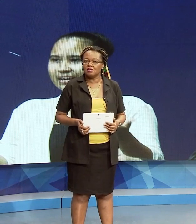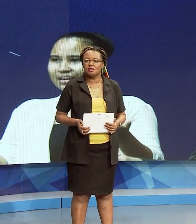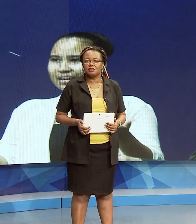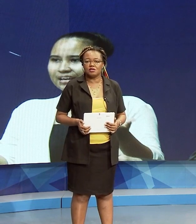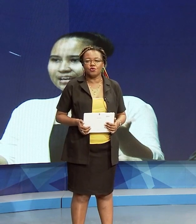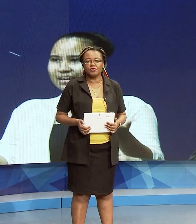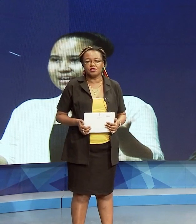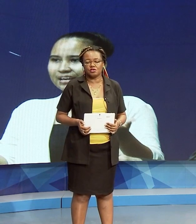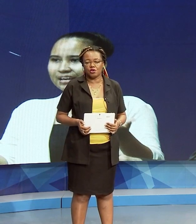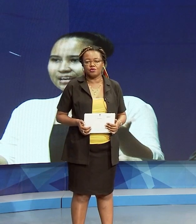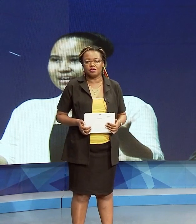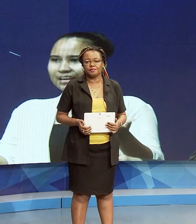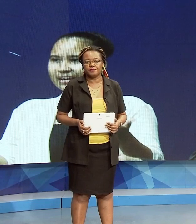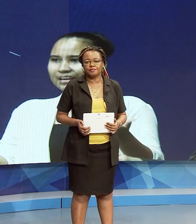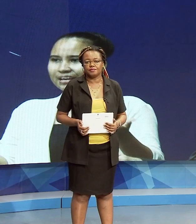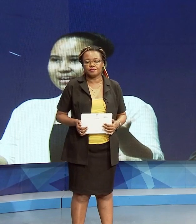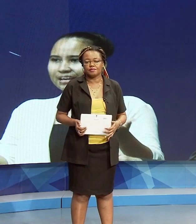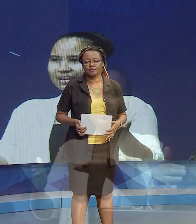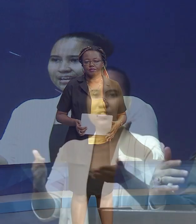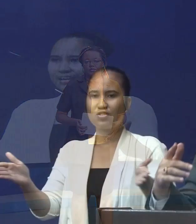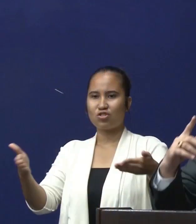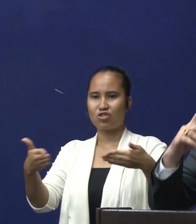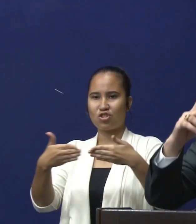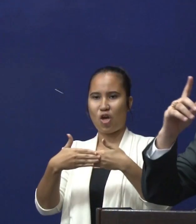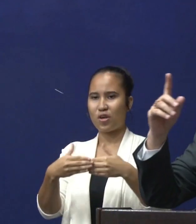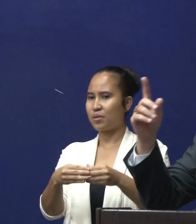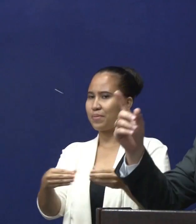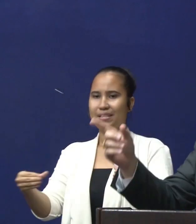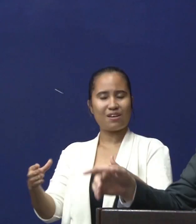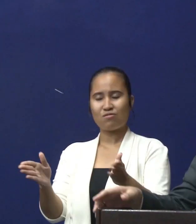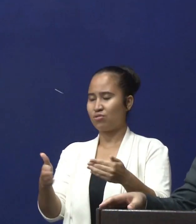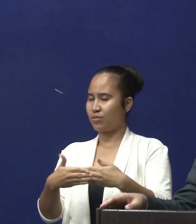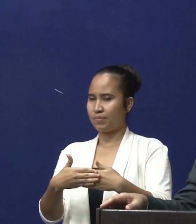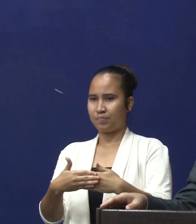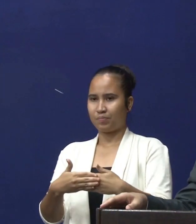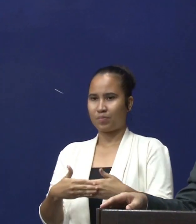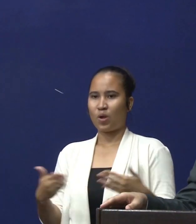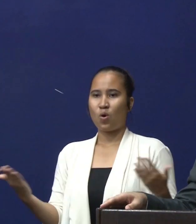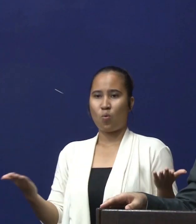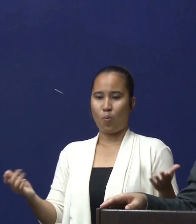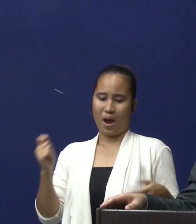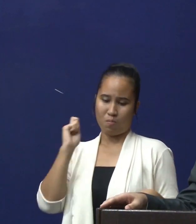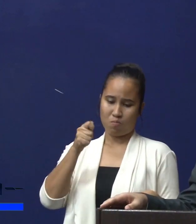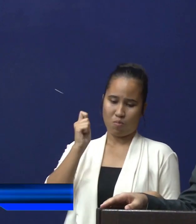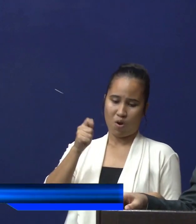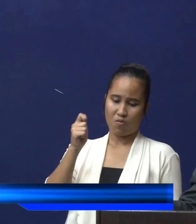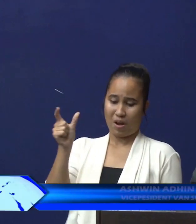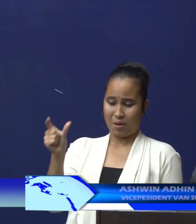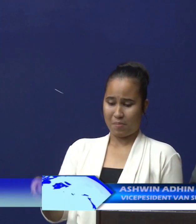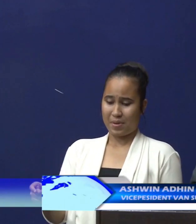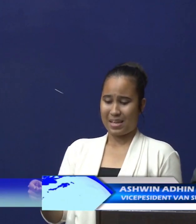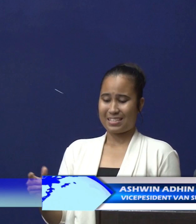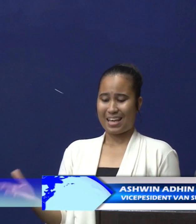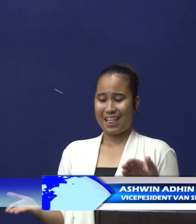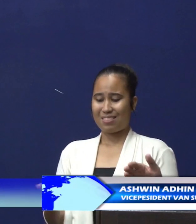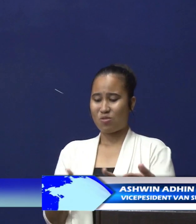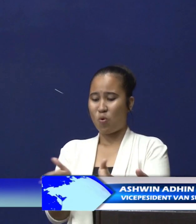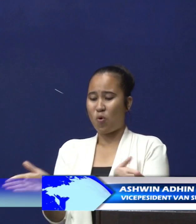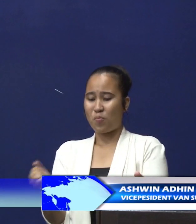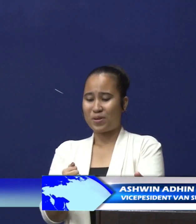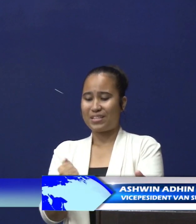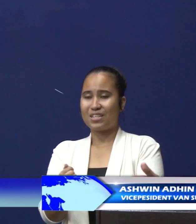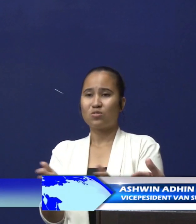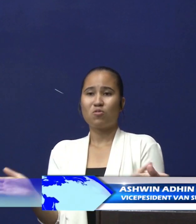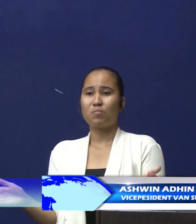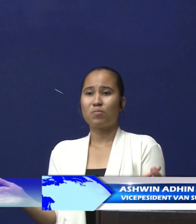overheid niets hoeven te sluiten. Waarom zijn bepaalde bouwvakkers er nog? Waarom zijn er nog sectoren open? Wij hebben de goede